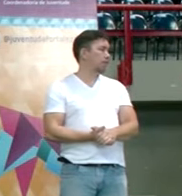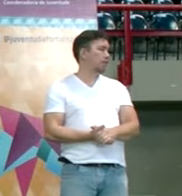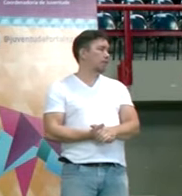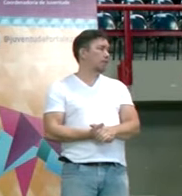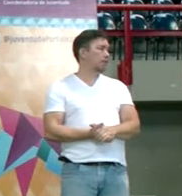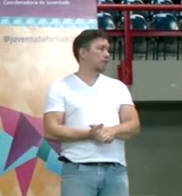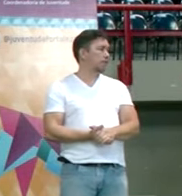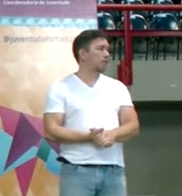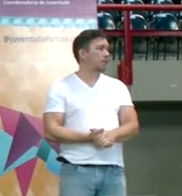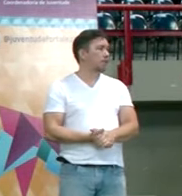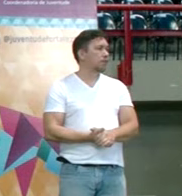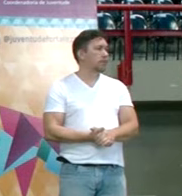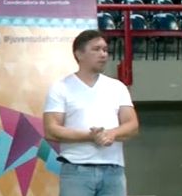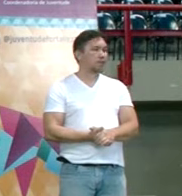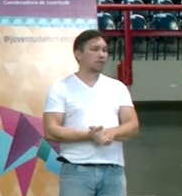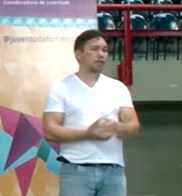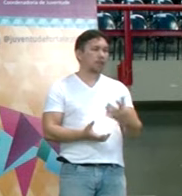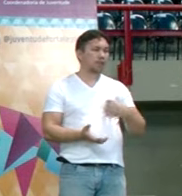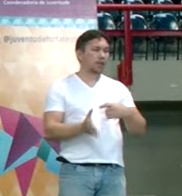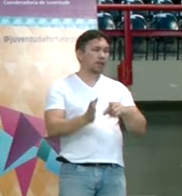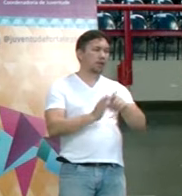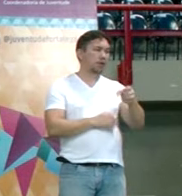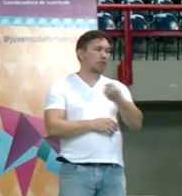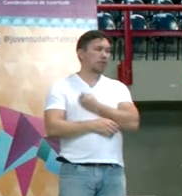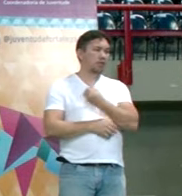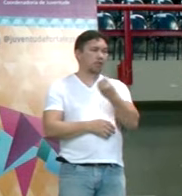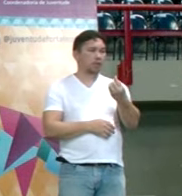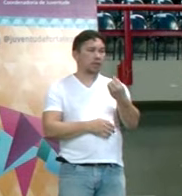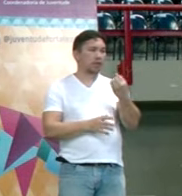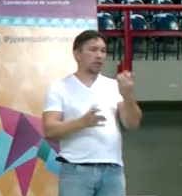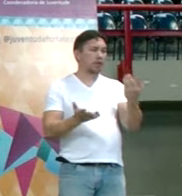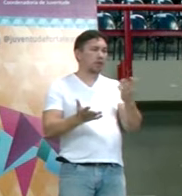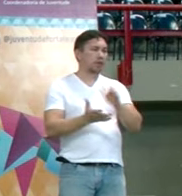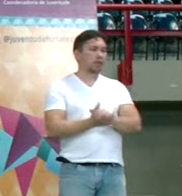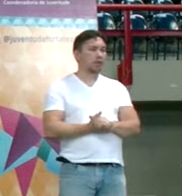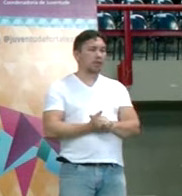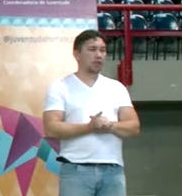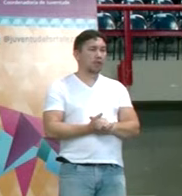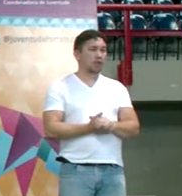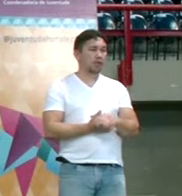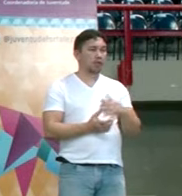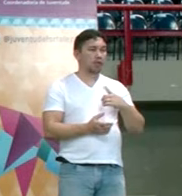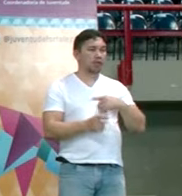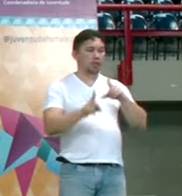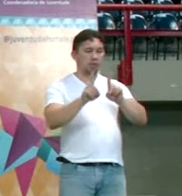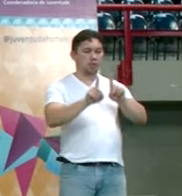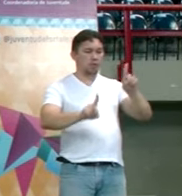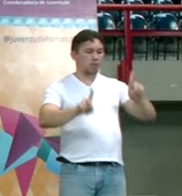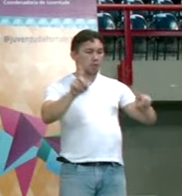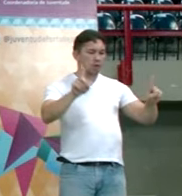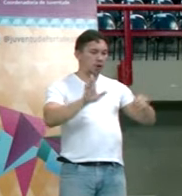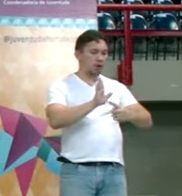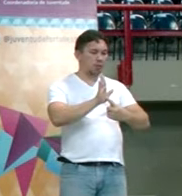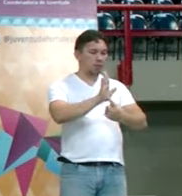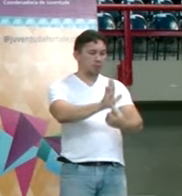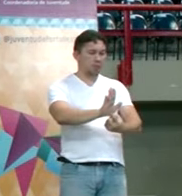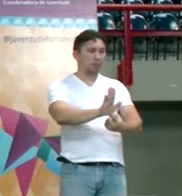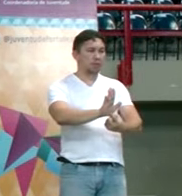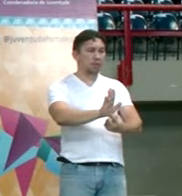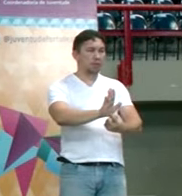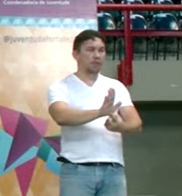se Pessoal a questão 6 a pergunta é assim ó o gráfico abaixo